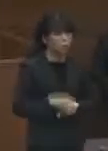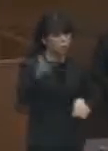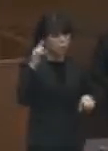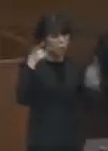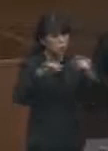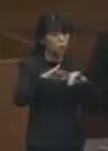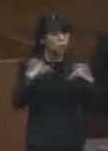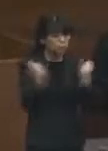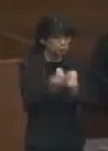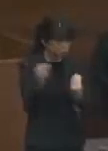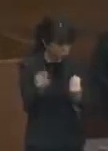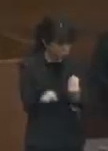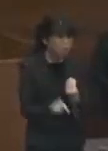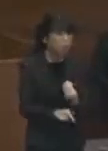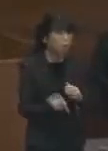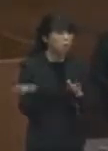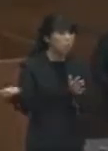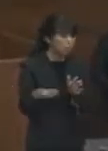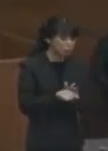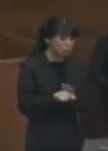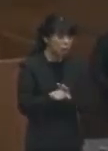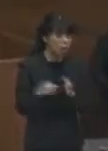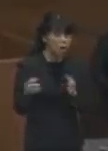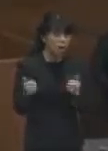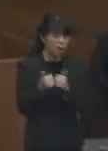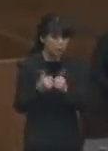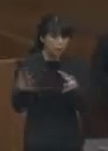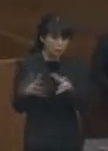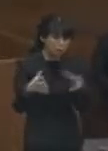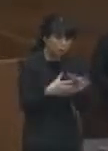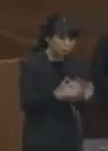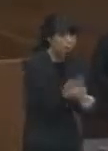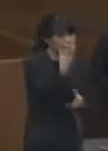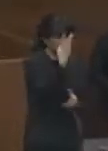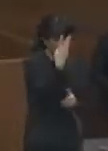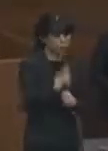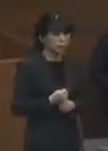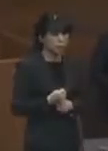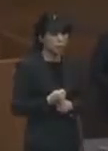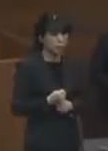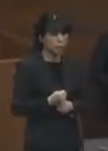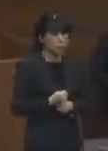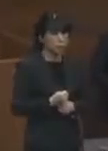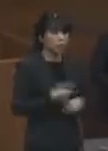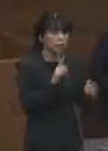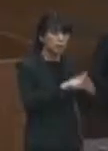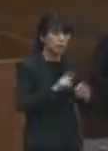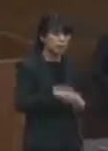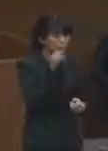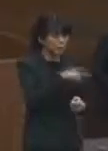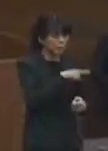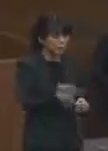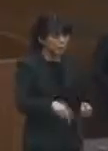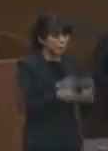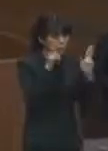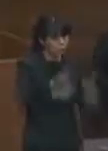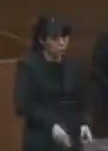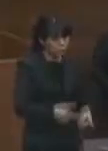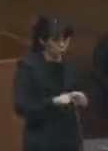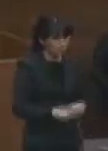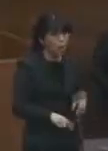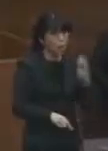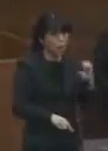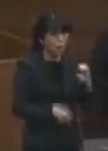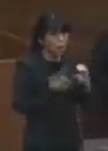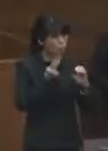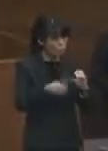ームにおきましては、これまで3回の会議を開催し、適正な人員体制の確保や、ケースワーク業務や